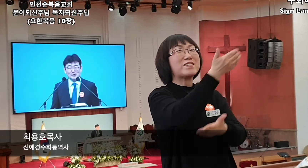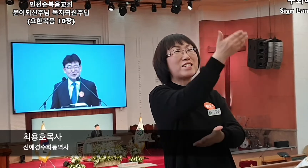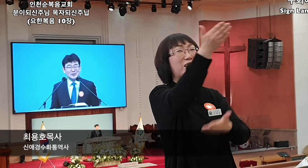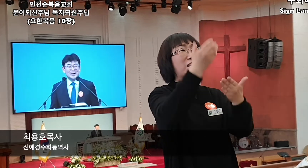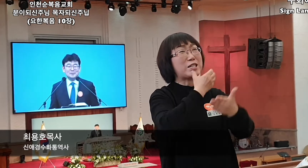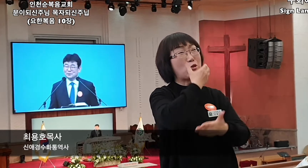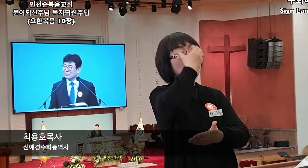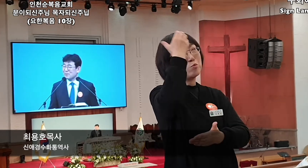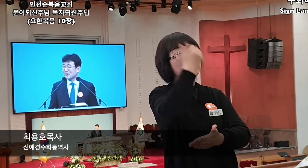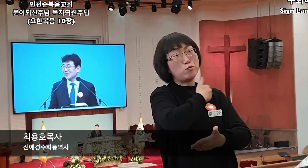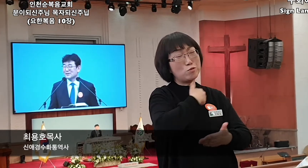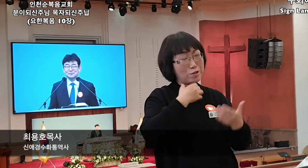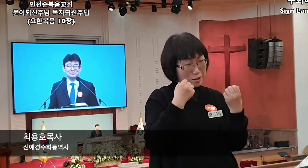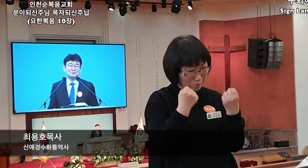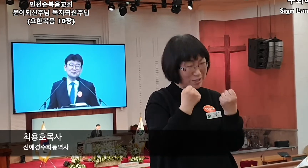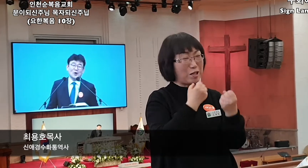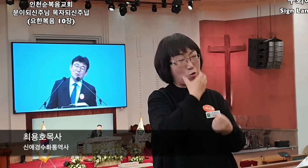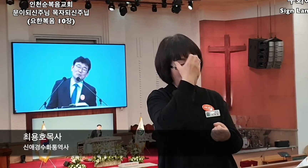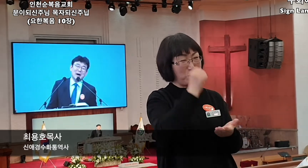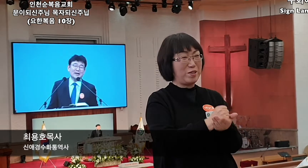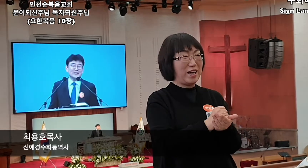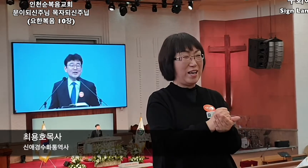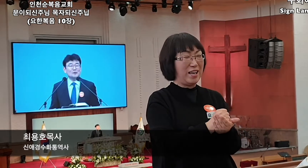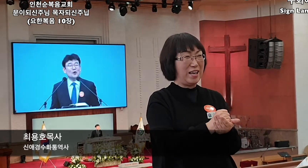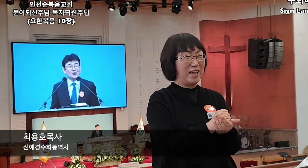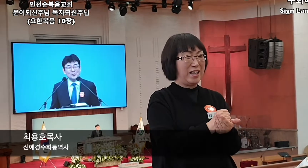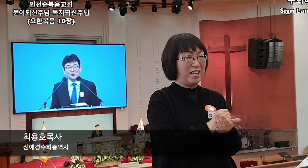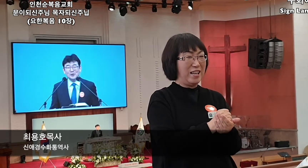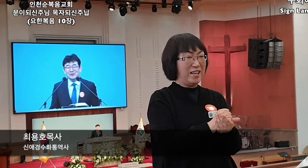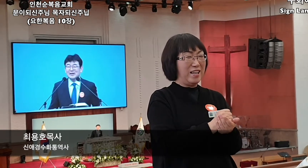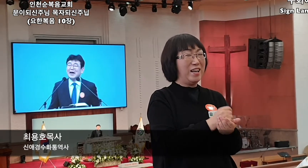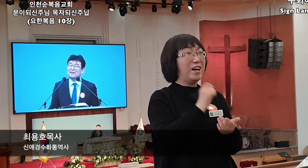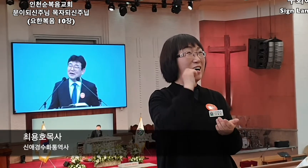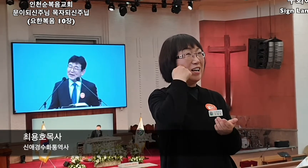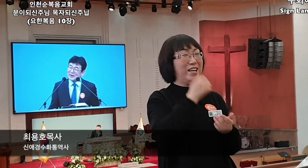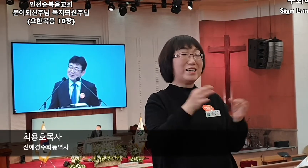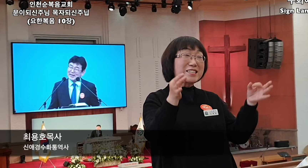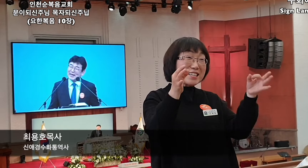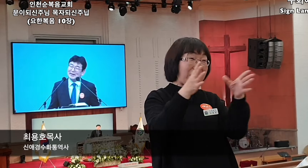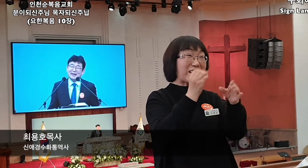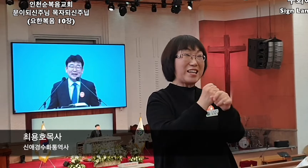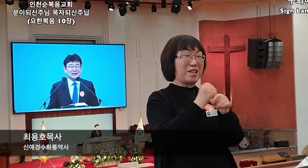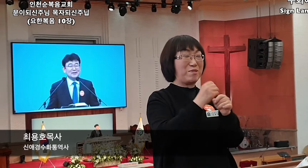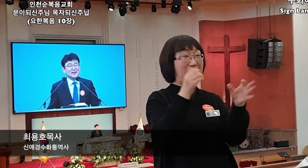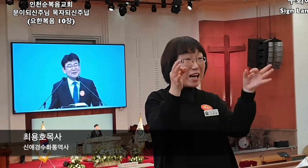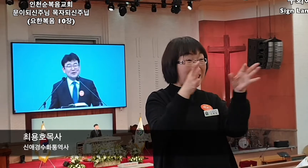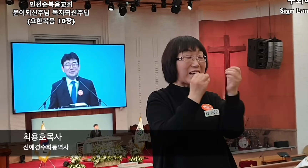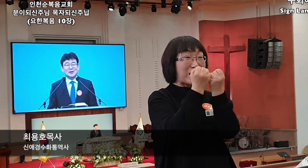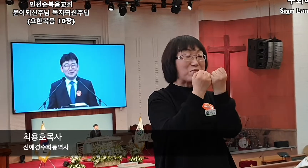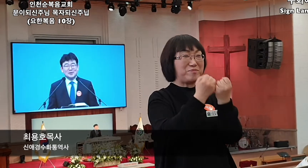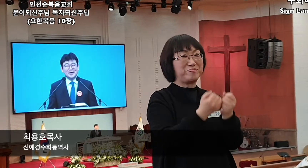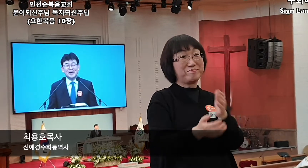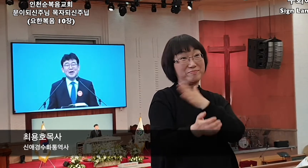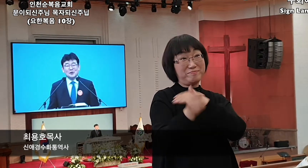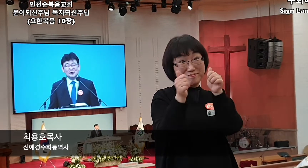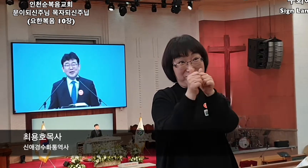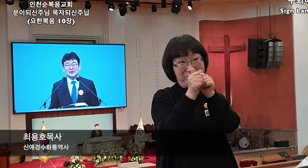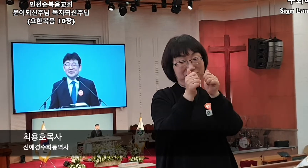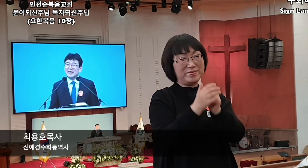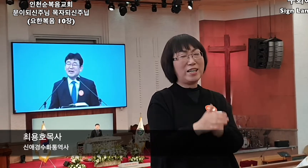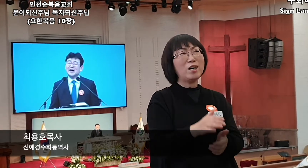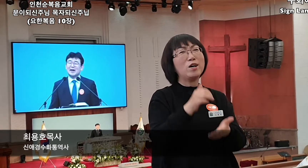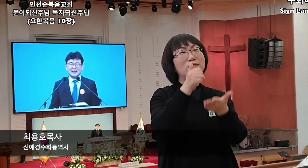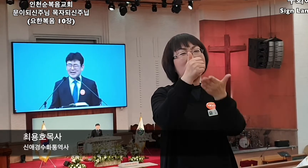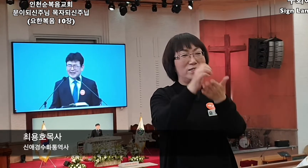풍성함을 꿈꾸십니다. 너무 말이 길고 어렵죠? 간단하게 합시다. 간단하게 이렇게 하시죠. 옆에 있는 분들에게